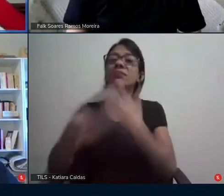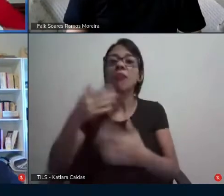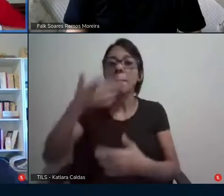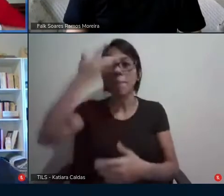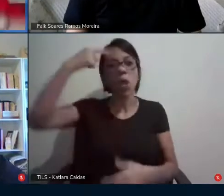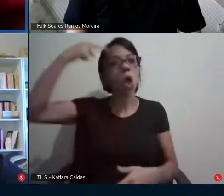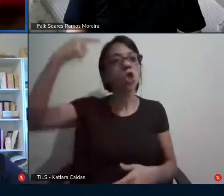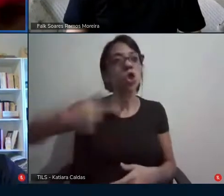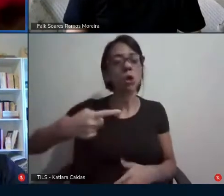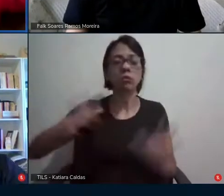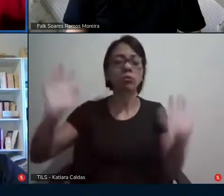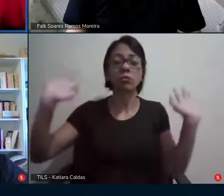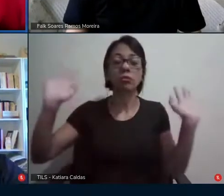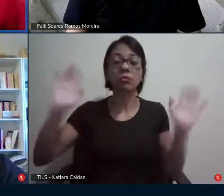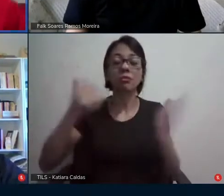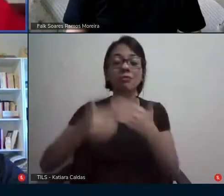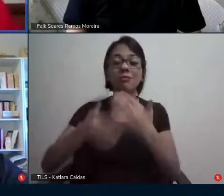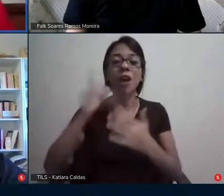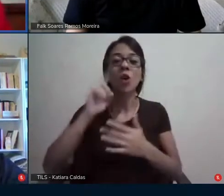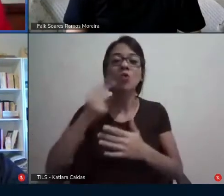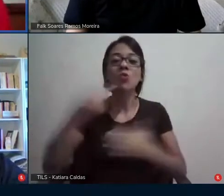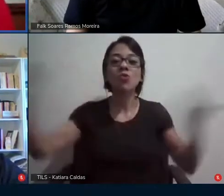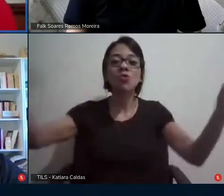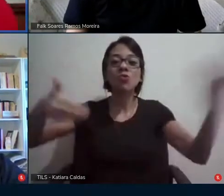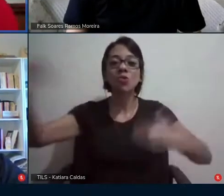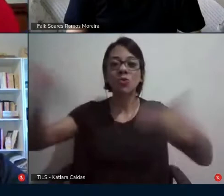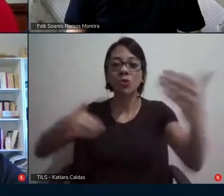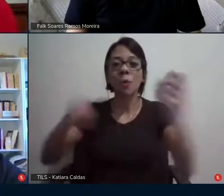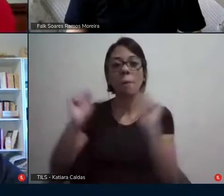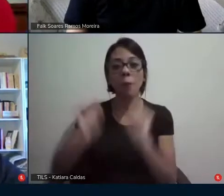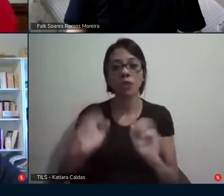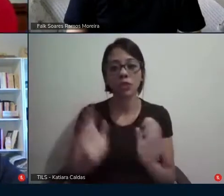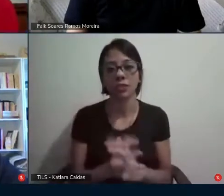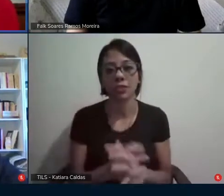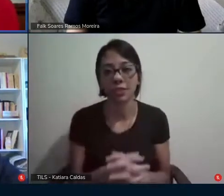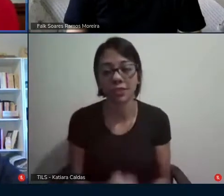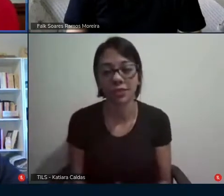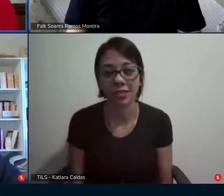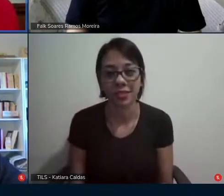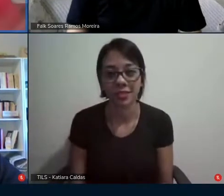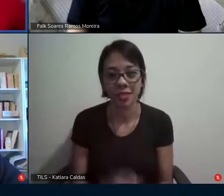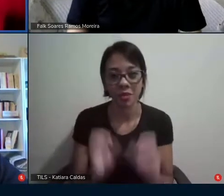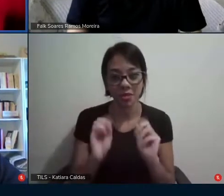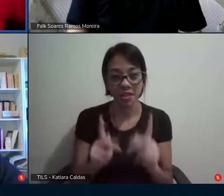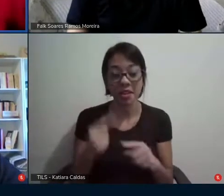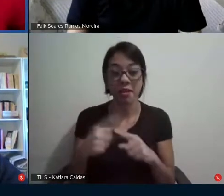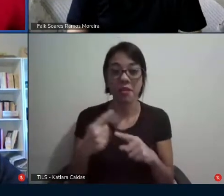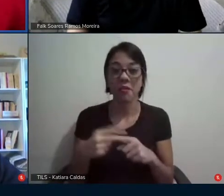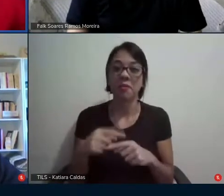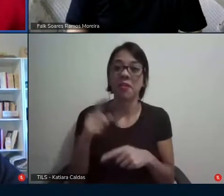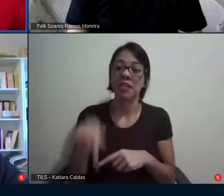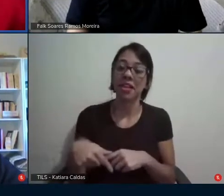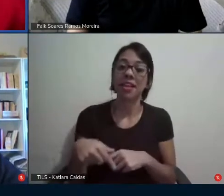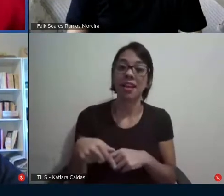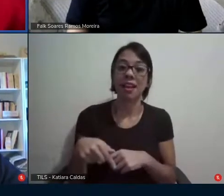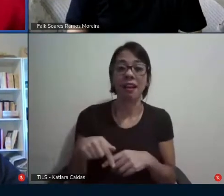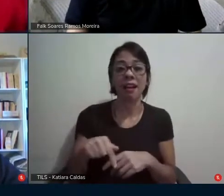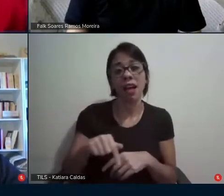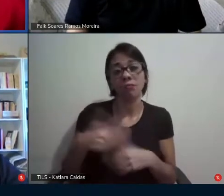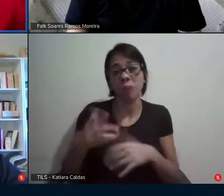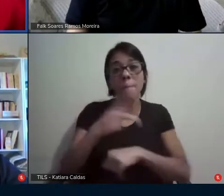dono. O Estado não pertence a ninguém. Tá certo? O Estado é do